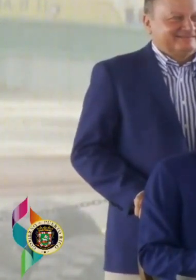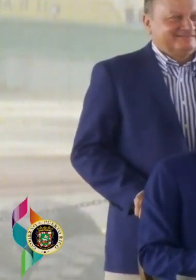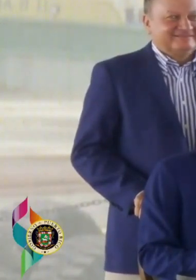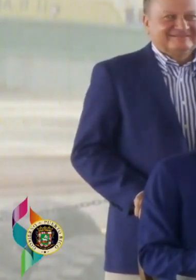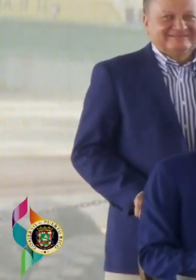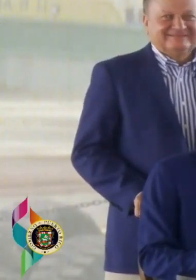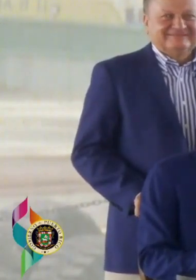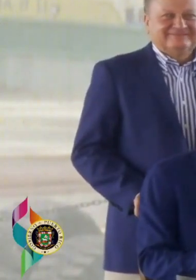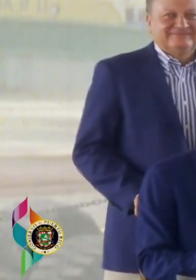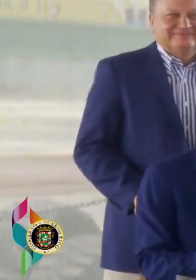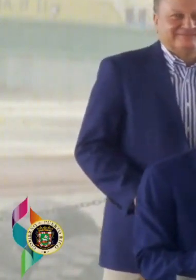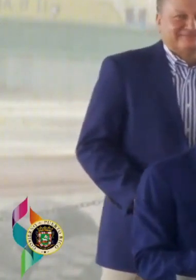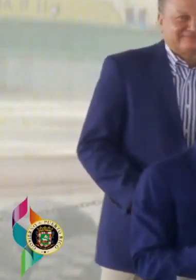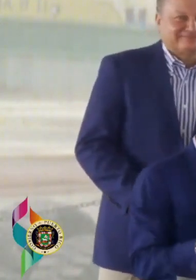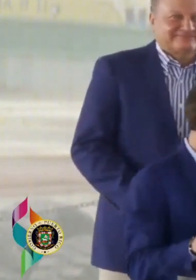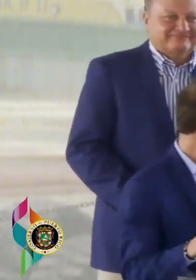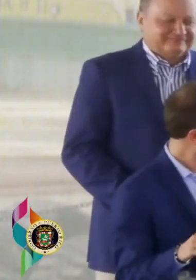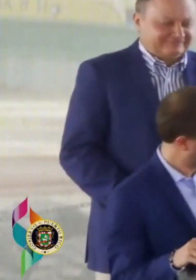qui